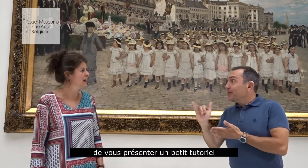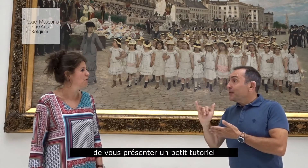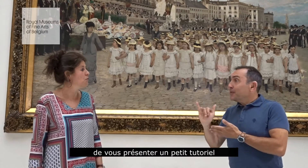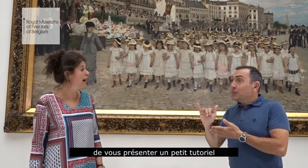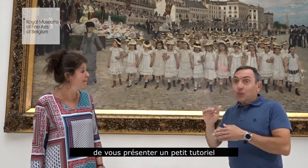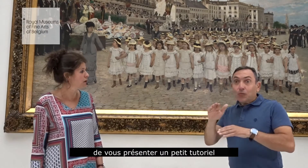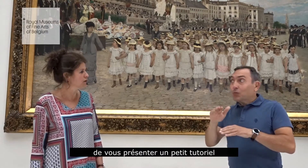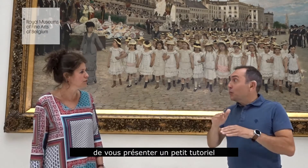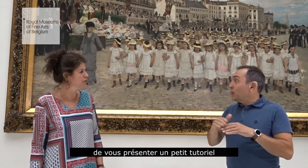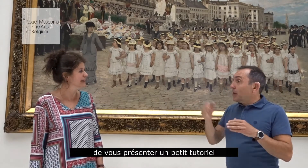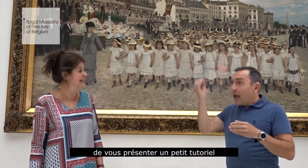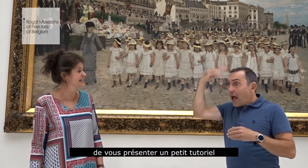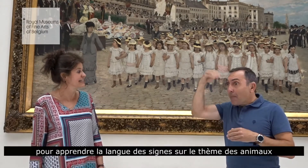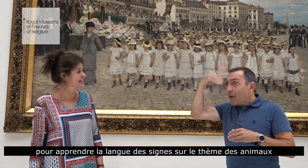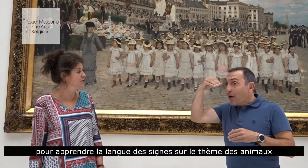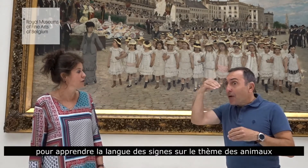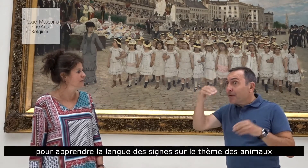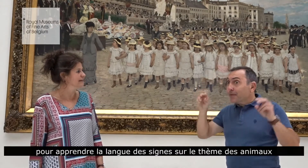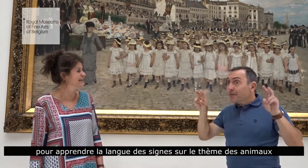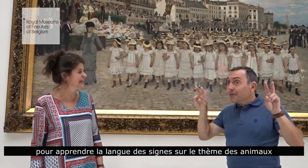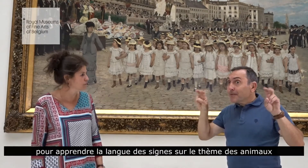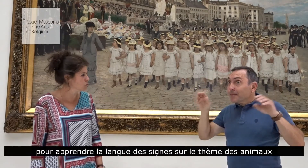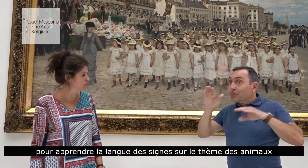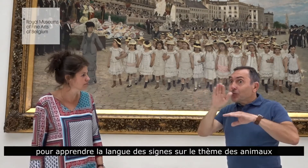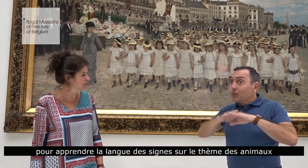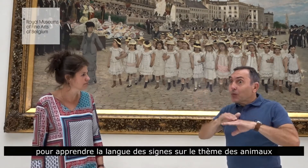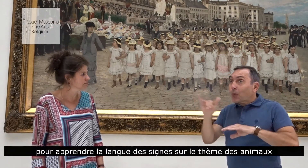pour apprendre les signes d'animaux.